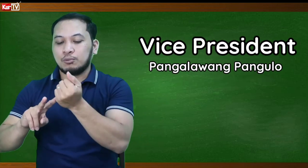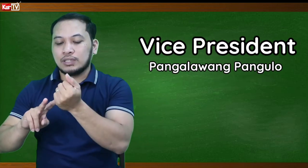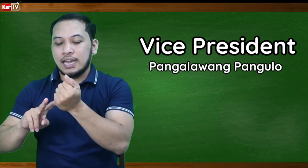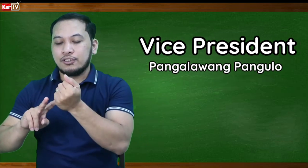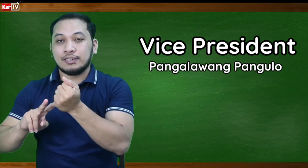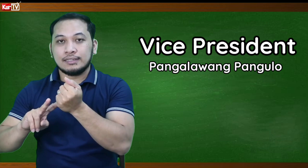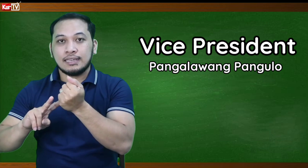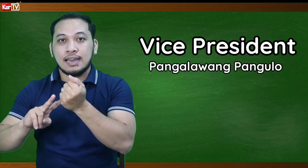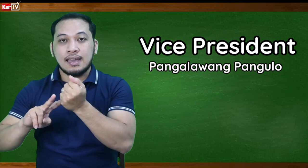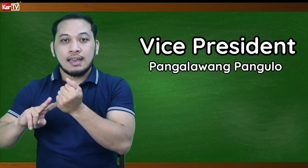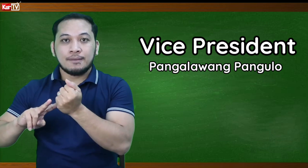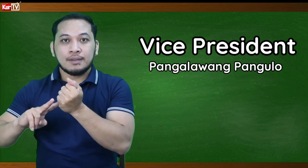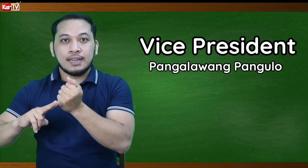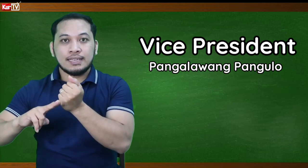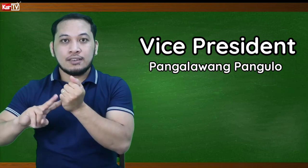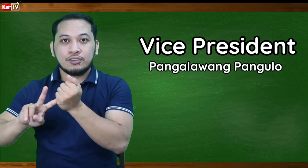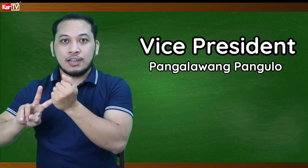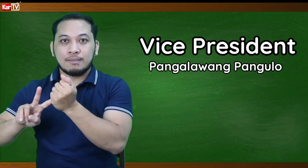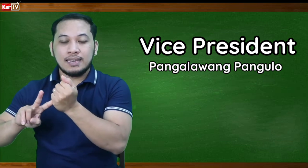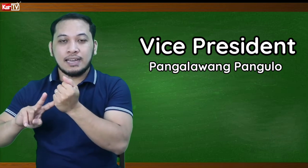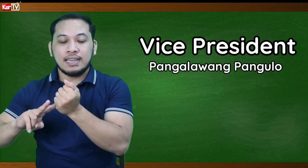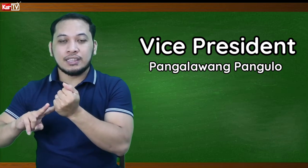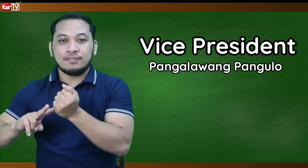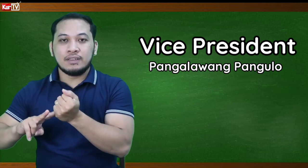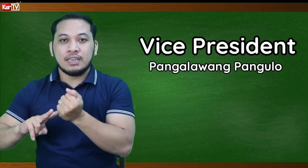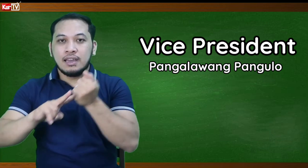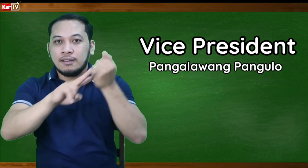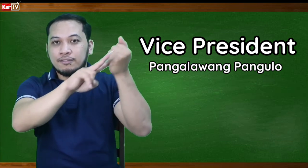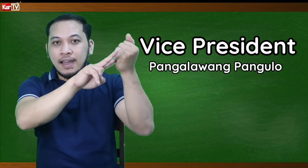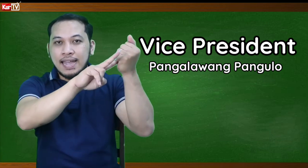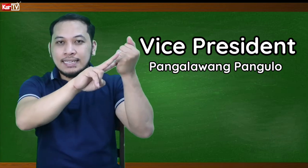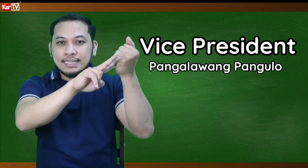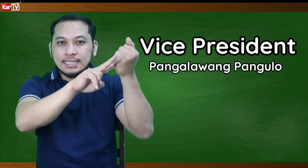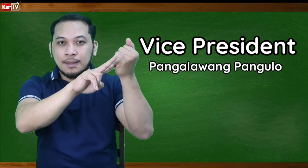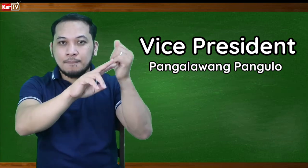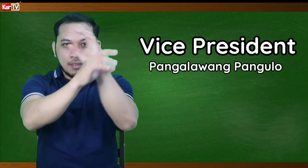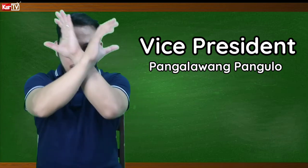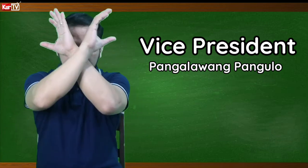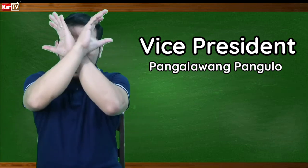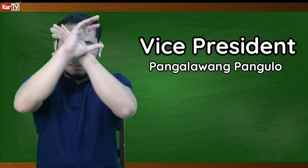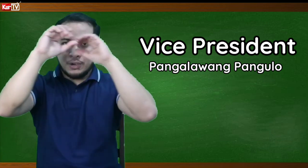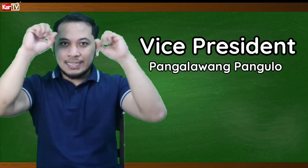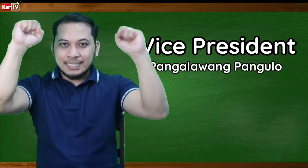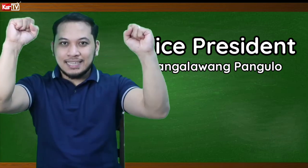po tayo. Ganyan, yung kamay, naka letter B. Vice President.